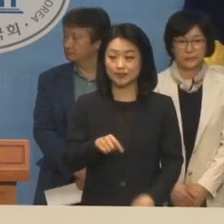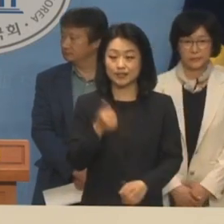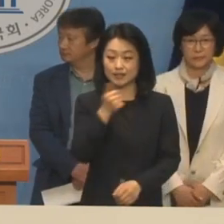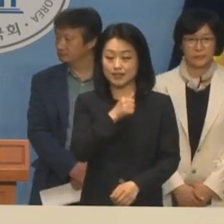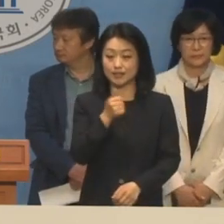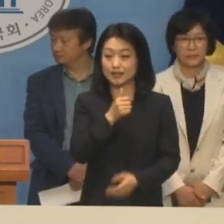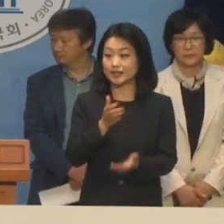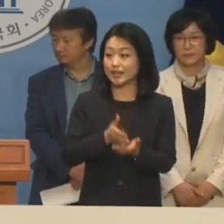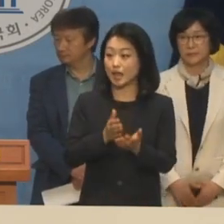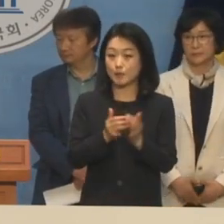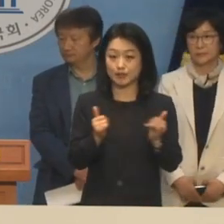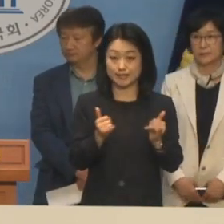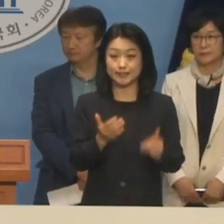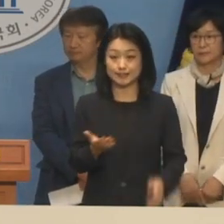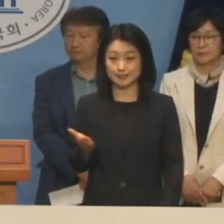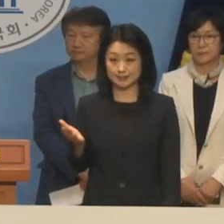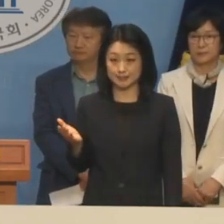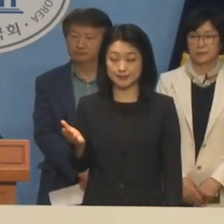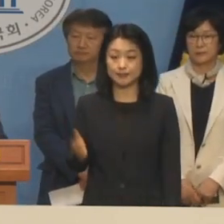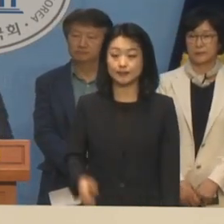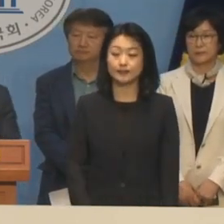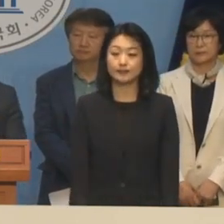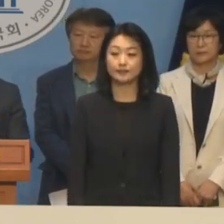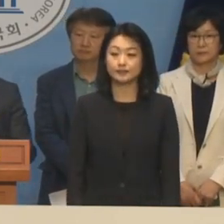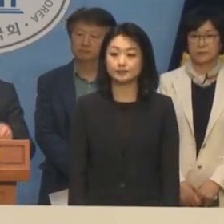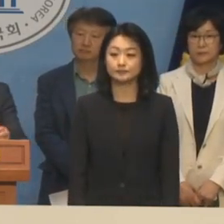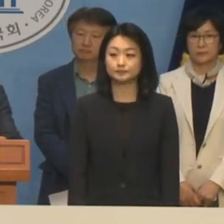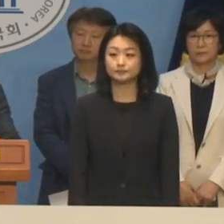대변인 발언해 주시겠습니다.